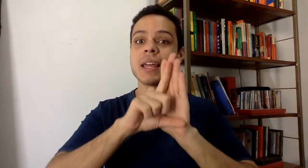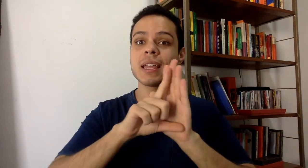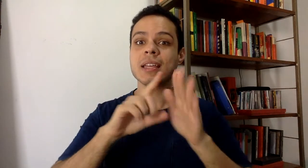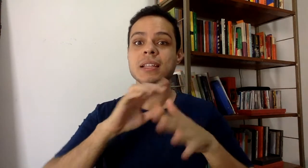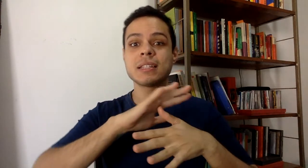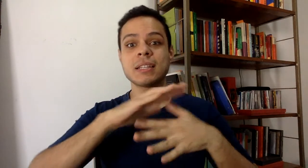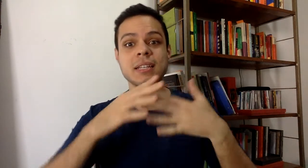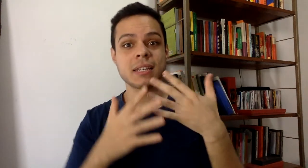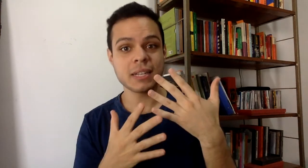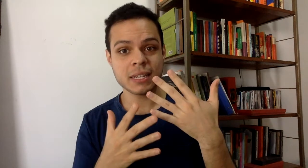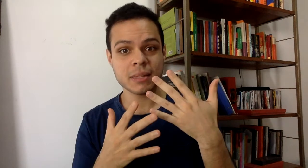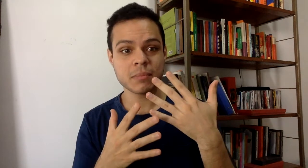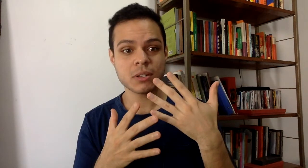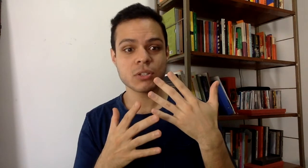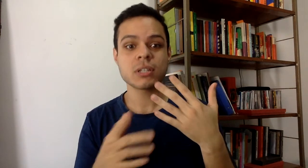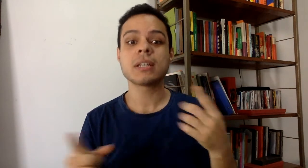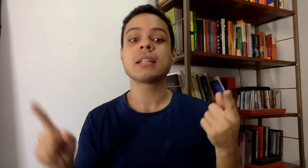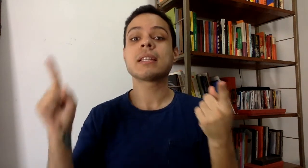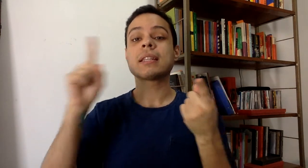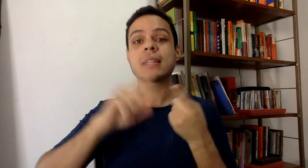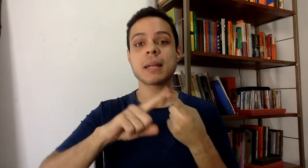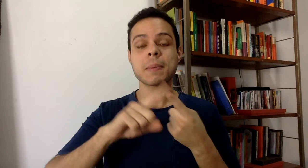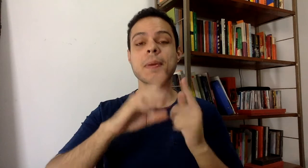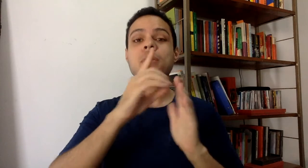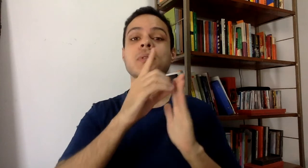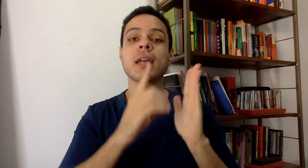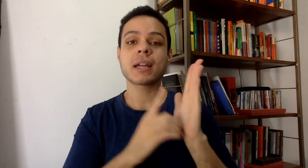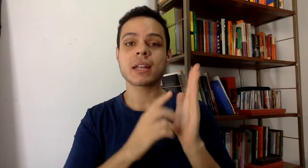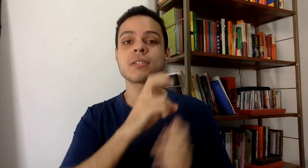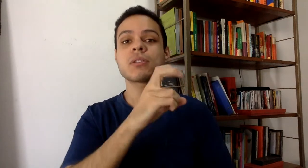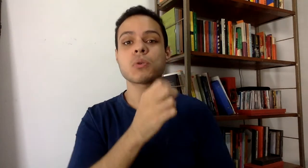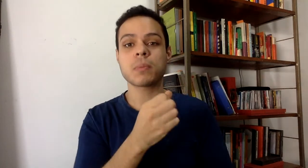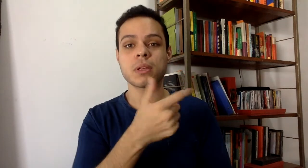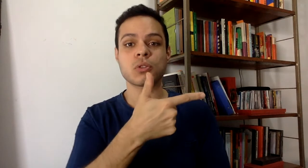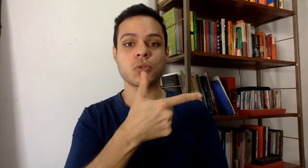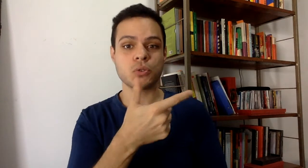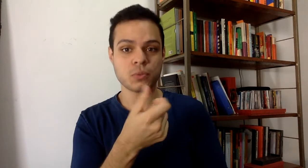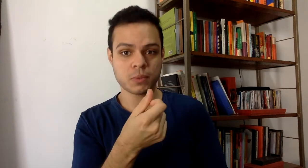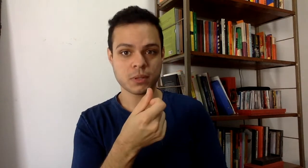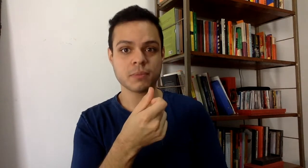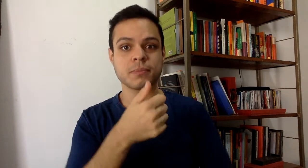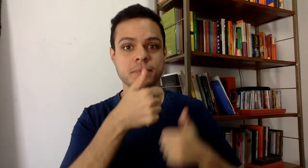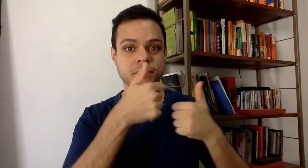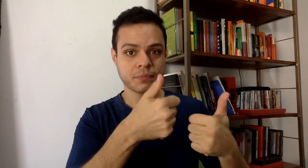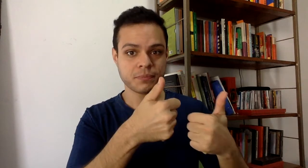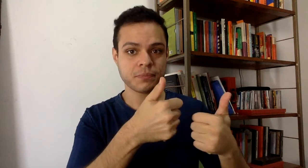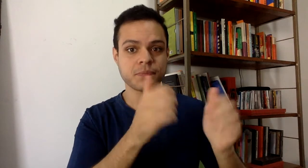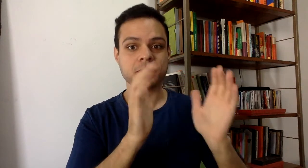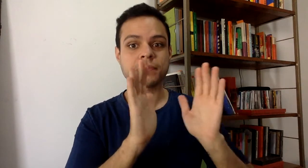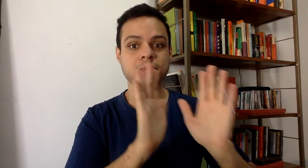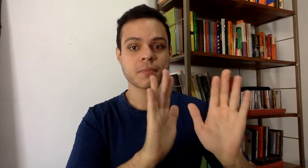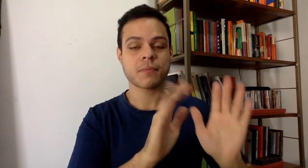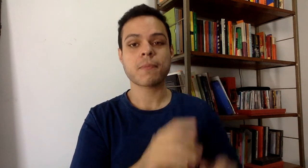verem a Lei de Libras e também o Decreto 5626.